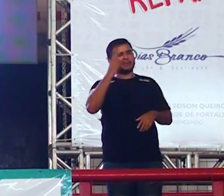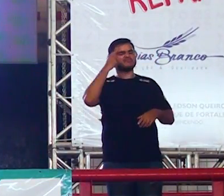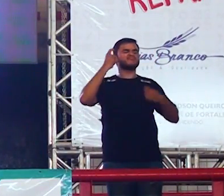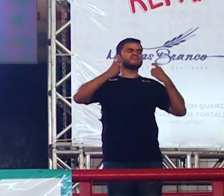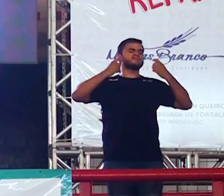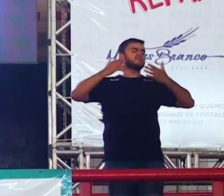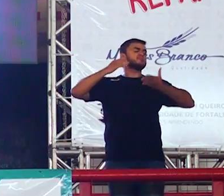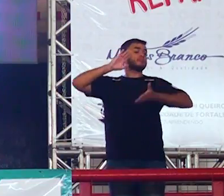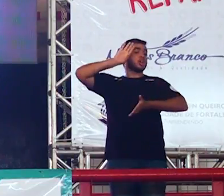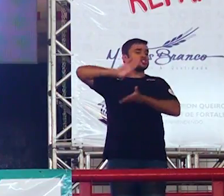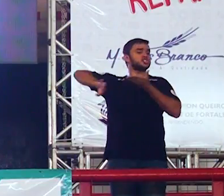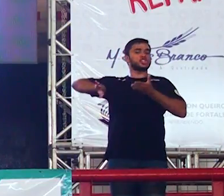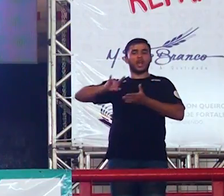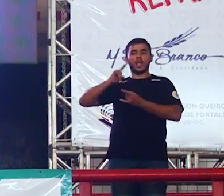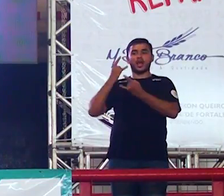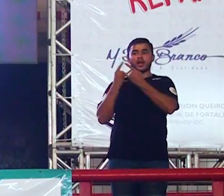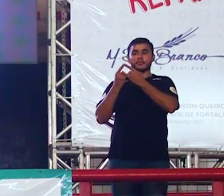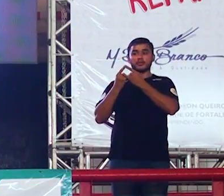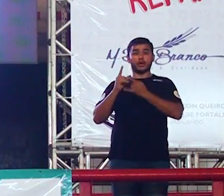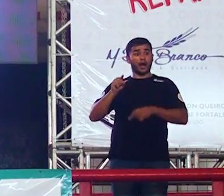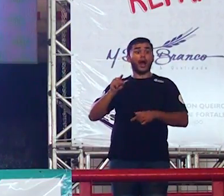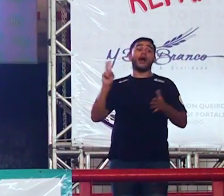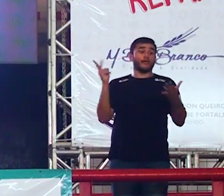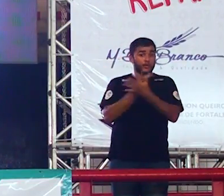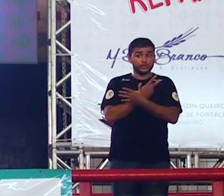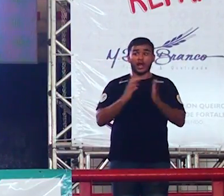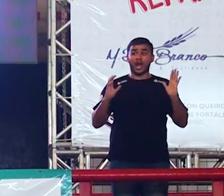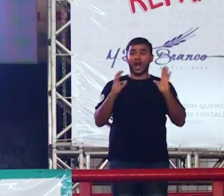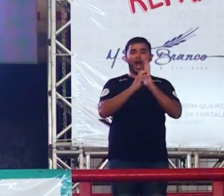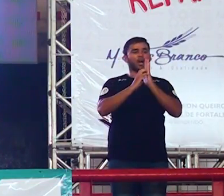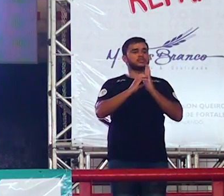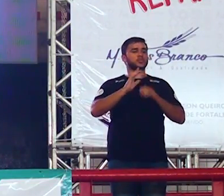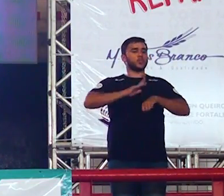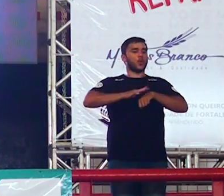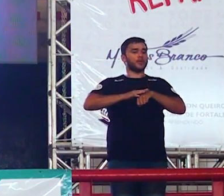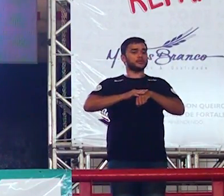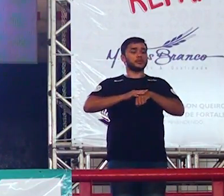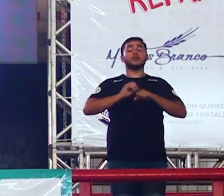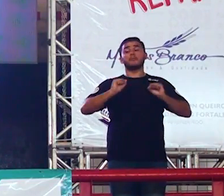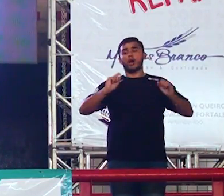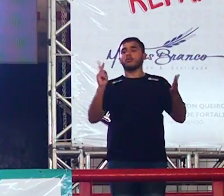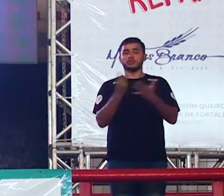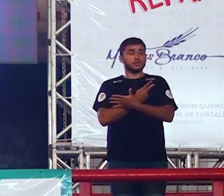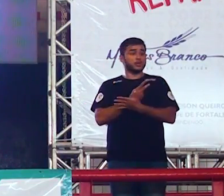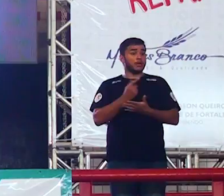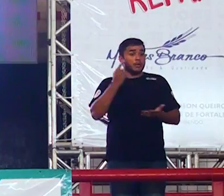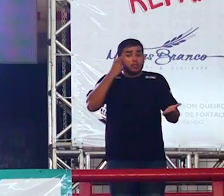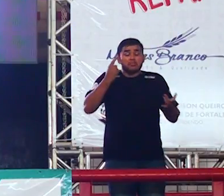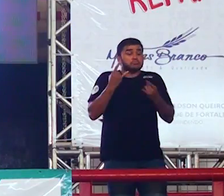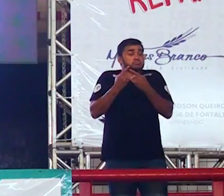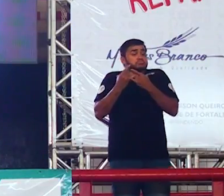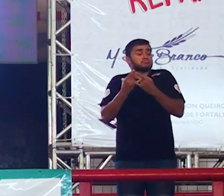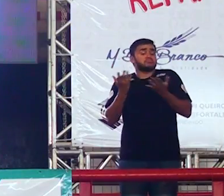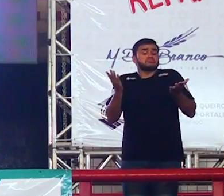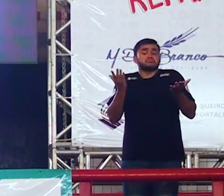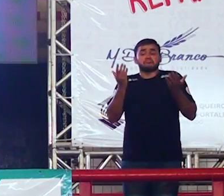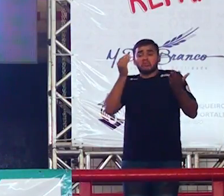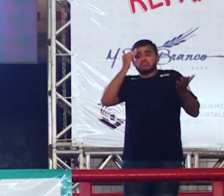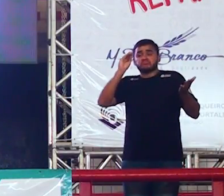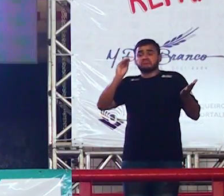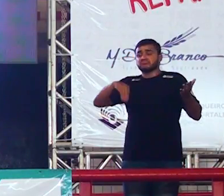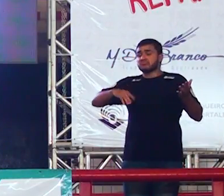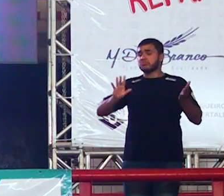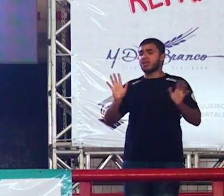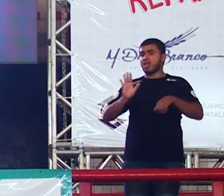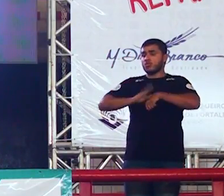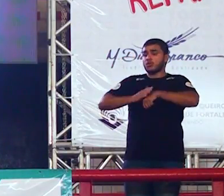DSTs, como, por exemplo, quem? AIDS. Pode-se dizer, então, que a cirurgia de vasectomia interfere